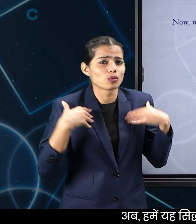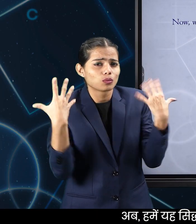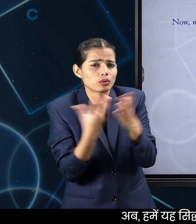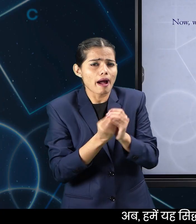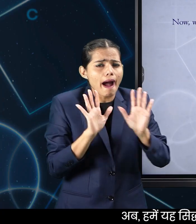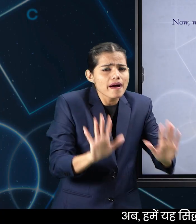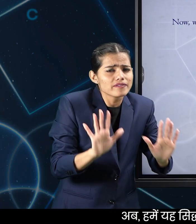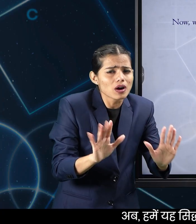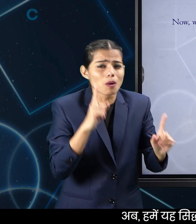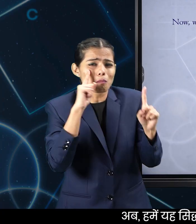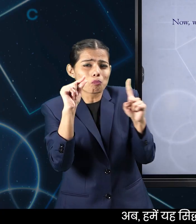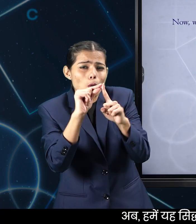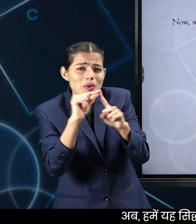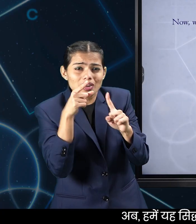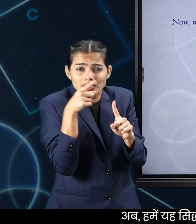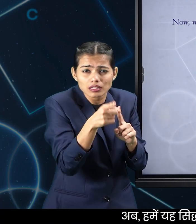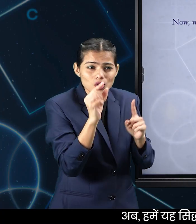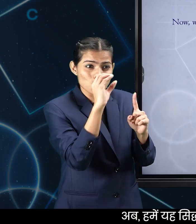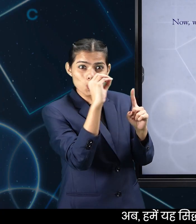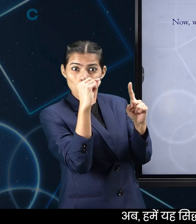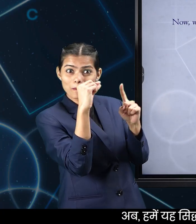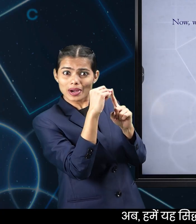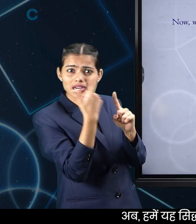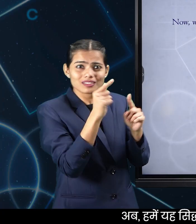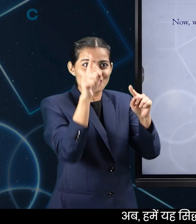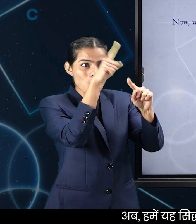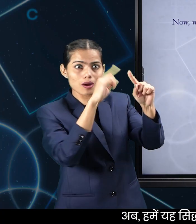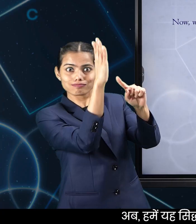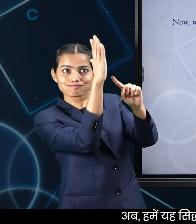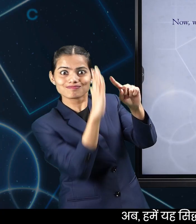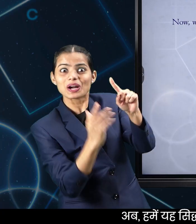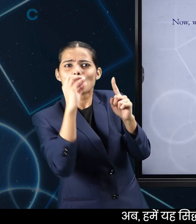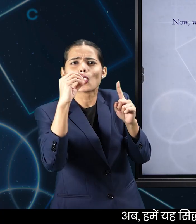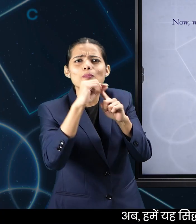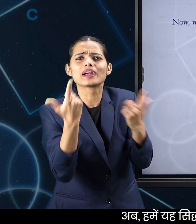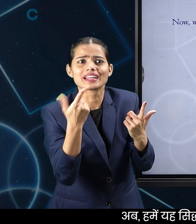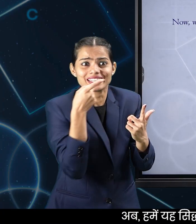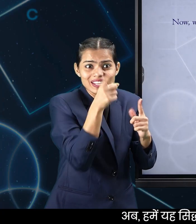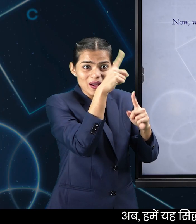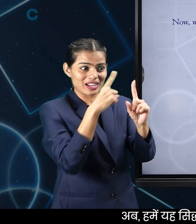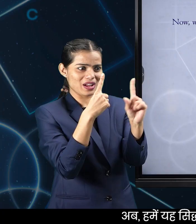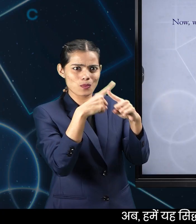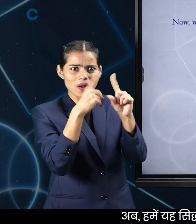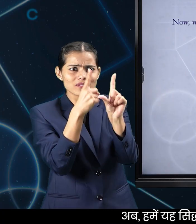अब हमें एक सिद्ध करना होगा कि OP स्पर्शिका XY के लंबावत है।